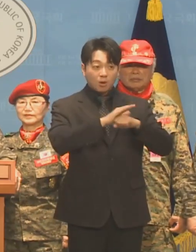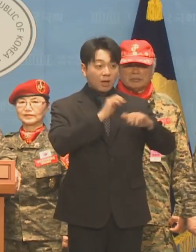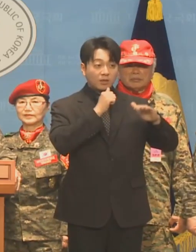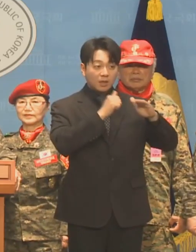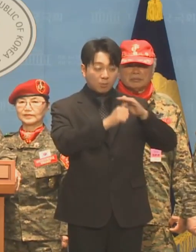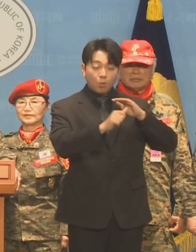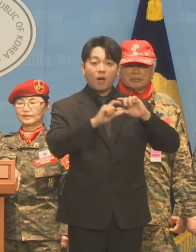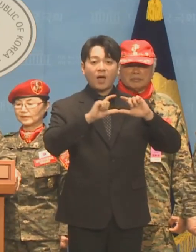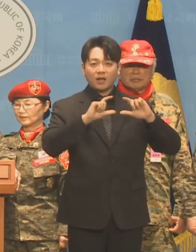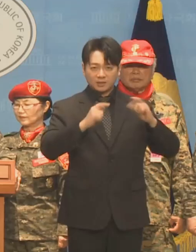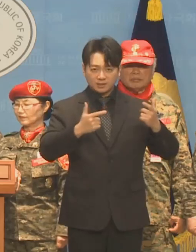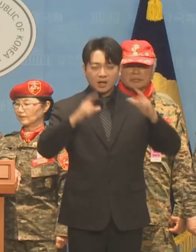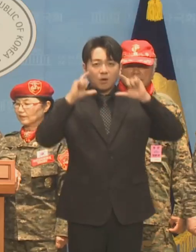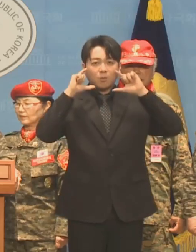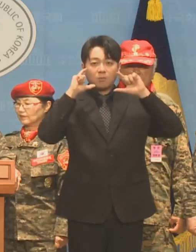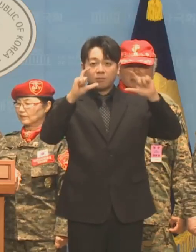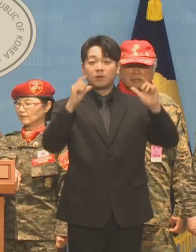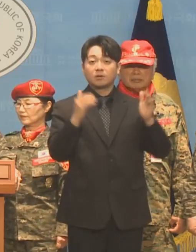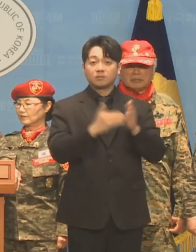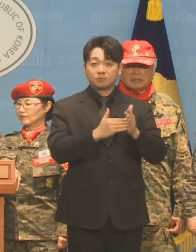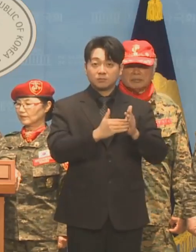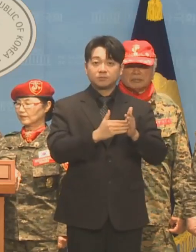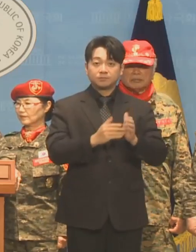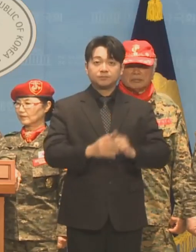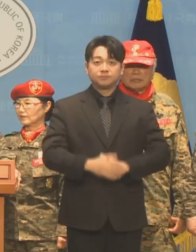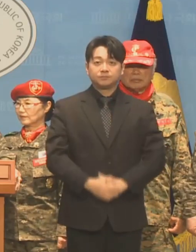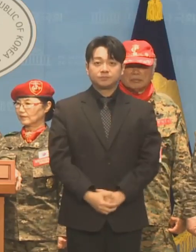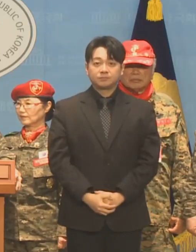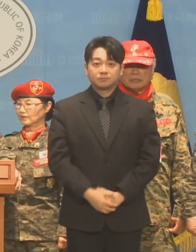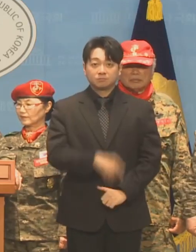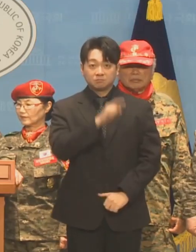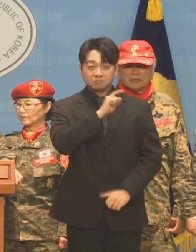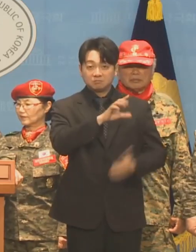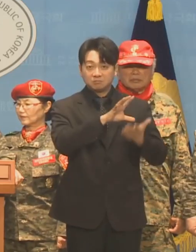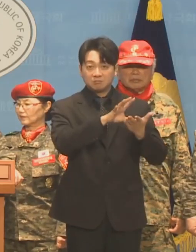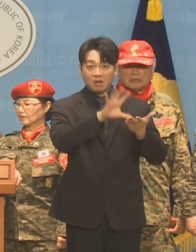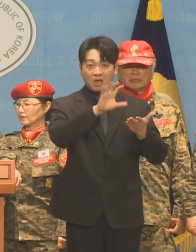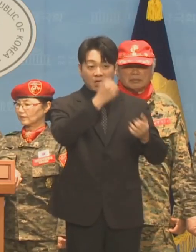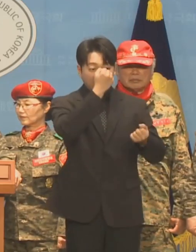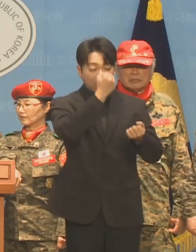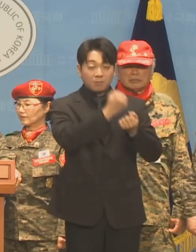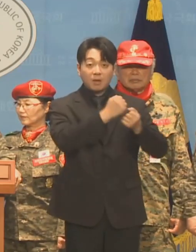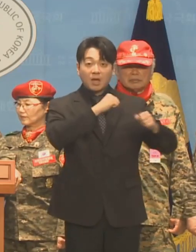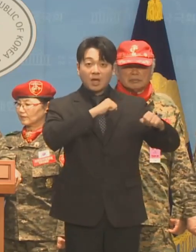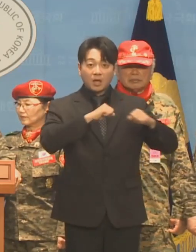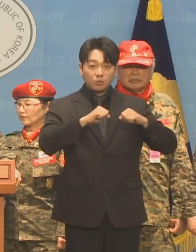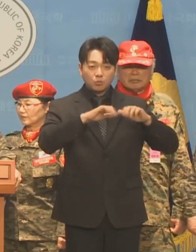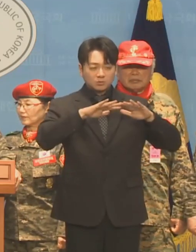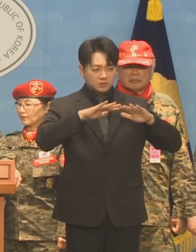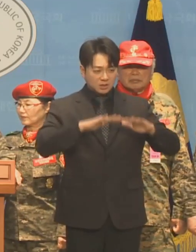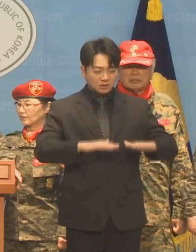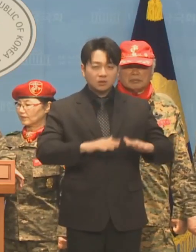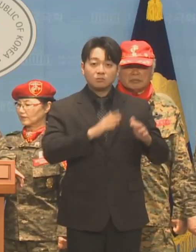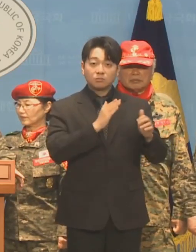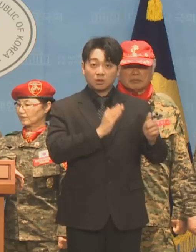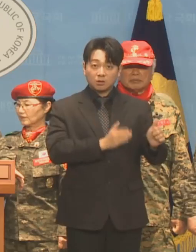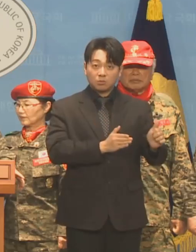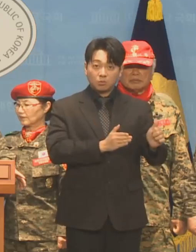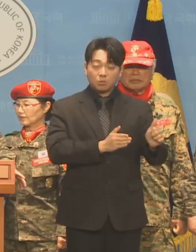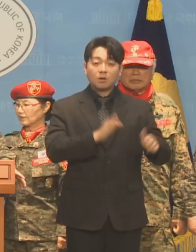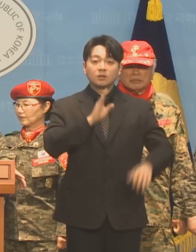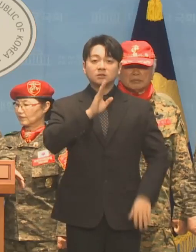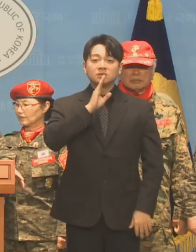무관함을 선언하며 차후 경솔한 행동은 자제하여 진정한